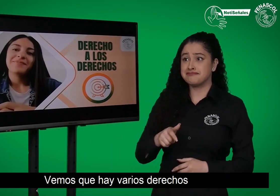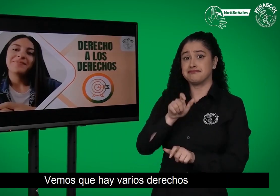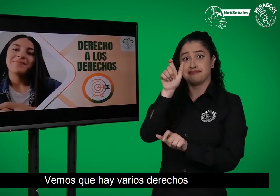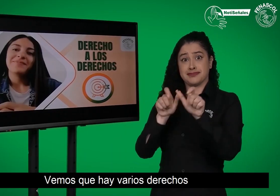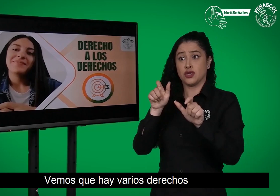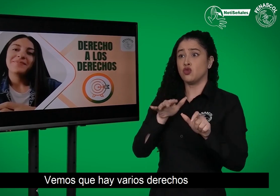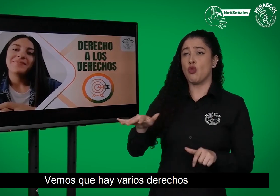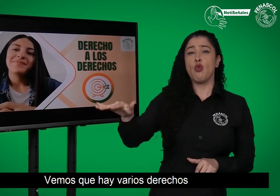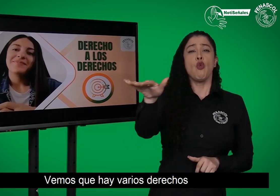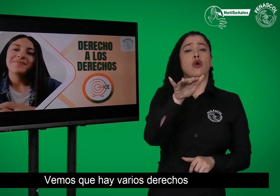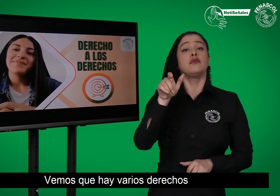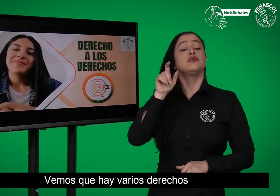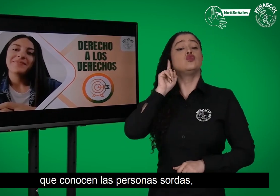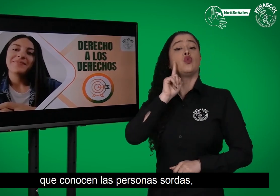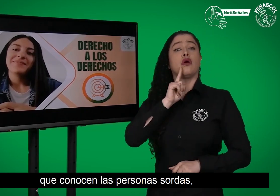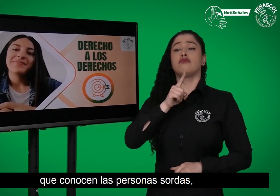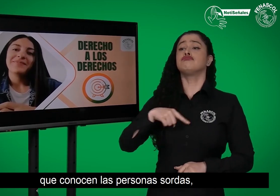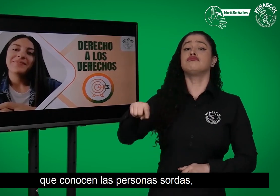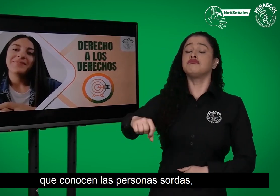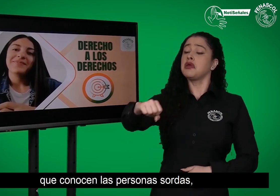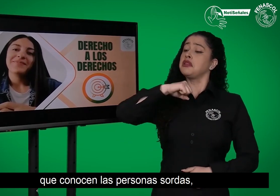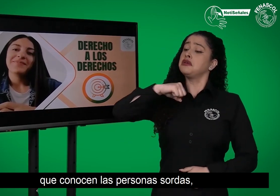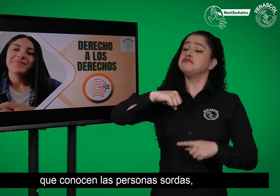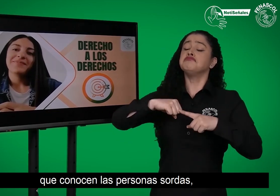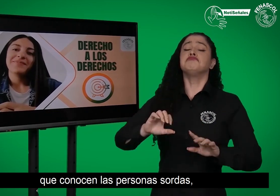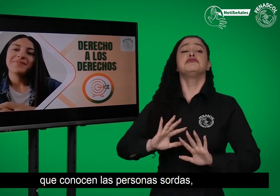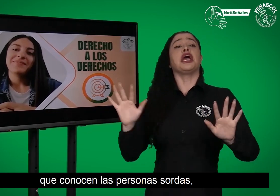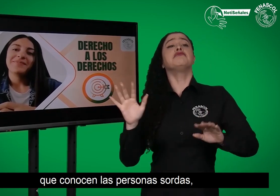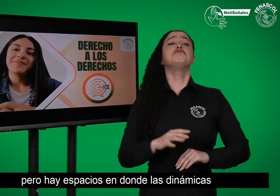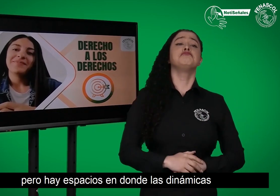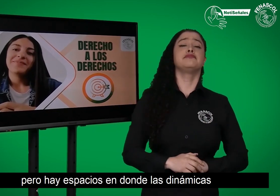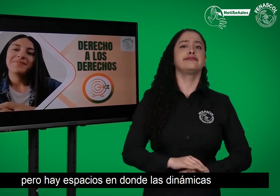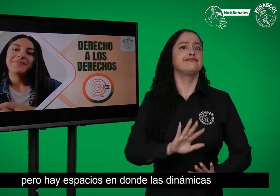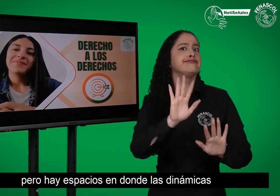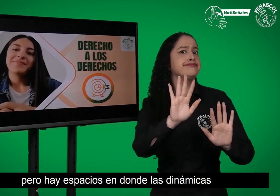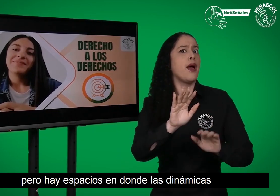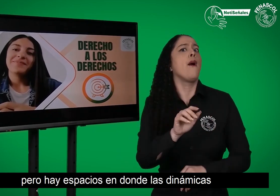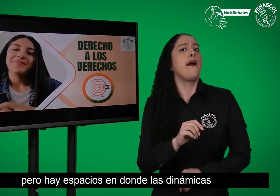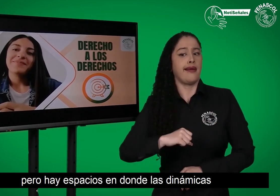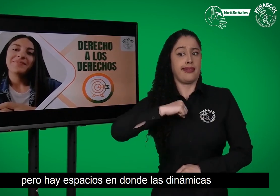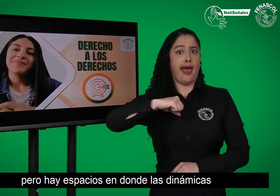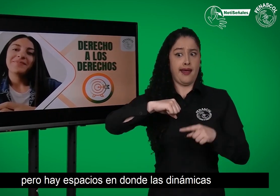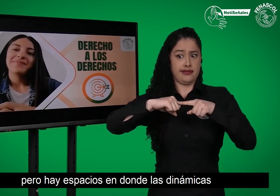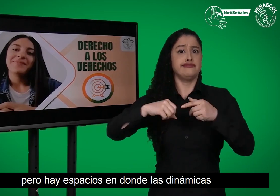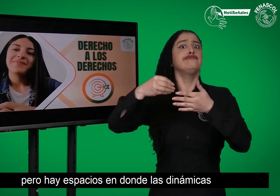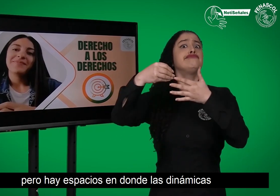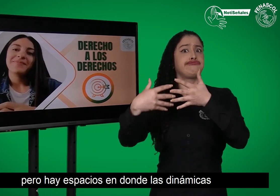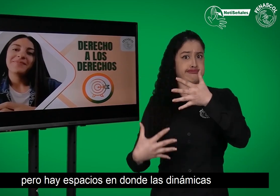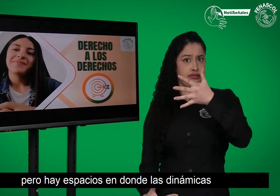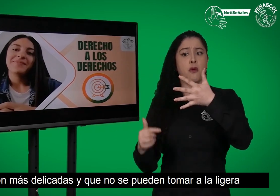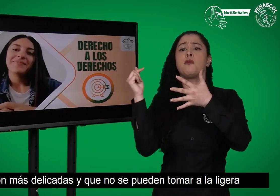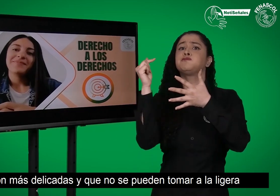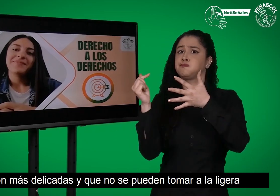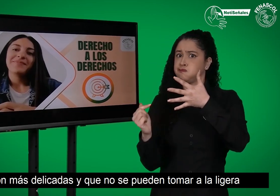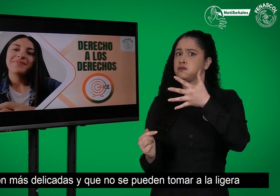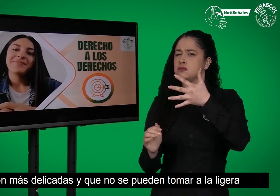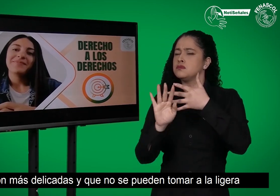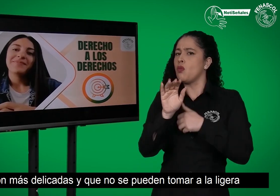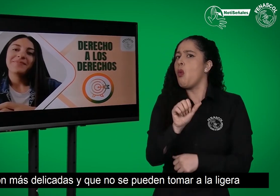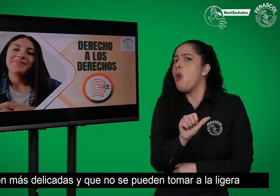Vemos que hay varios derechos que conocen las personas sordas, pero hay espacios en donde las dinámicas son más delicadas y